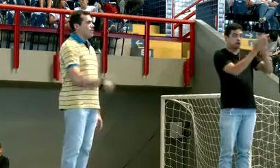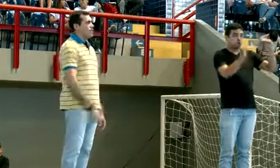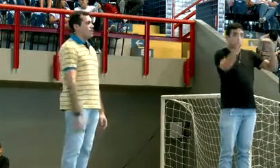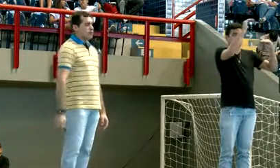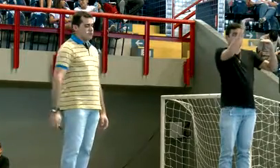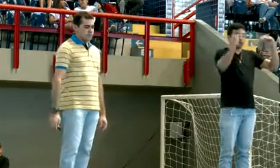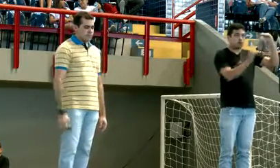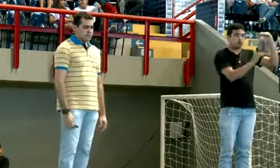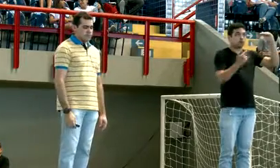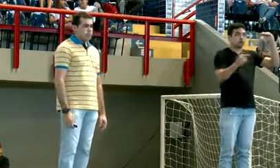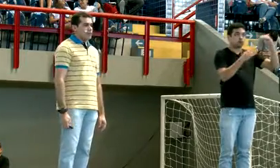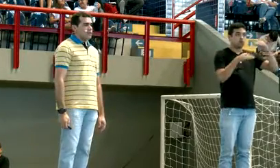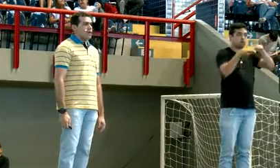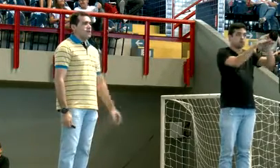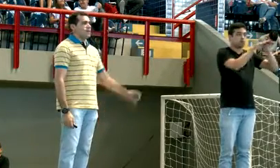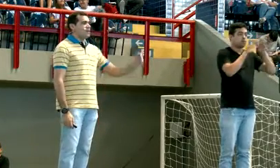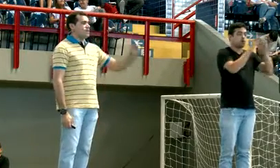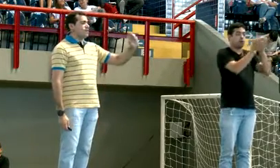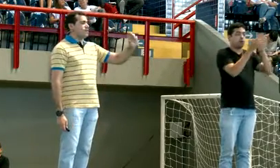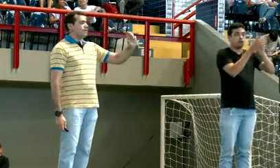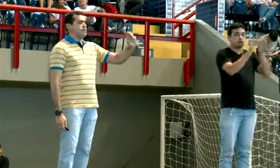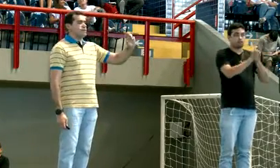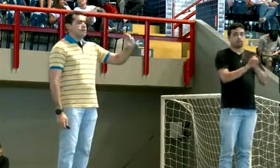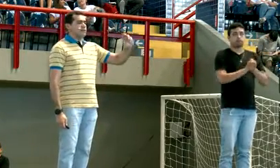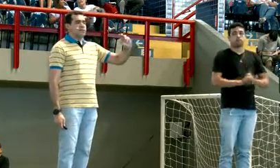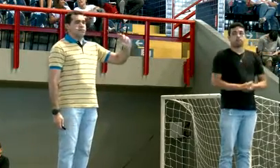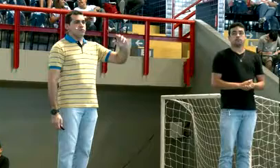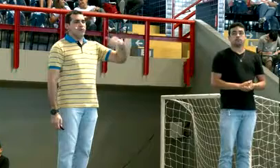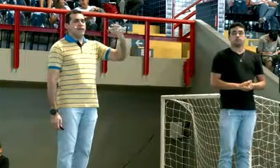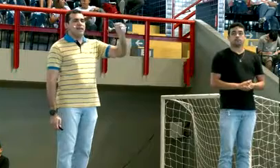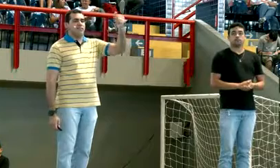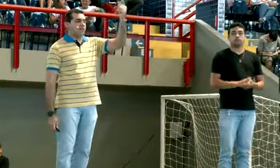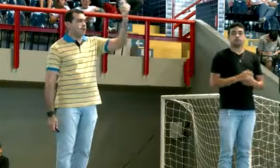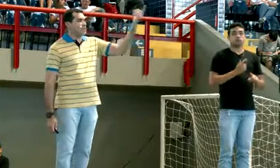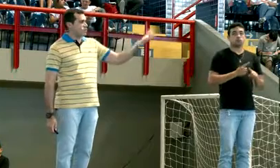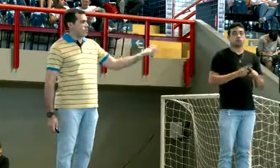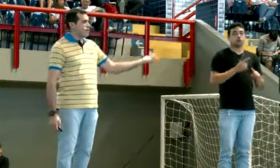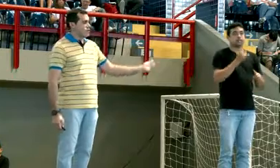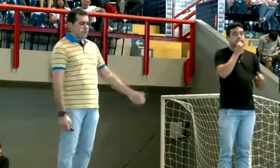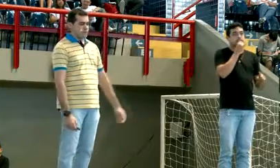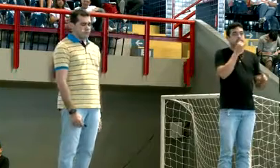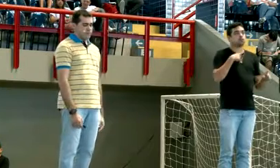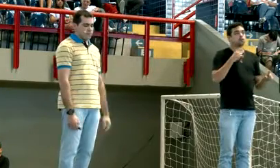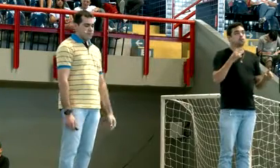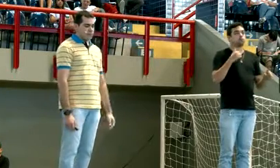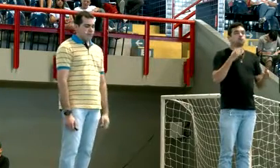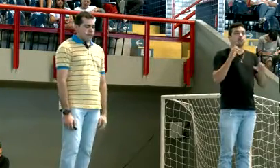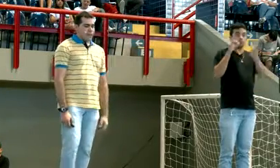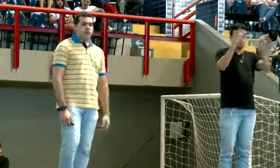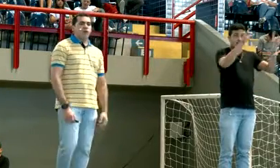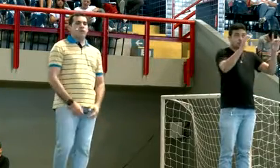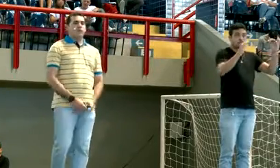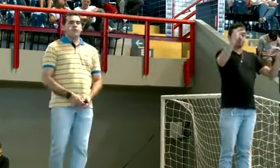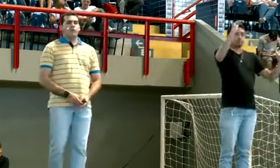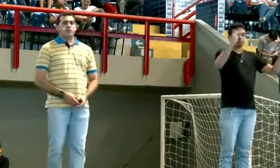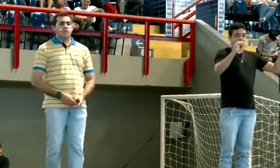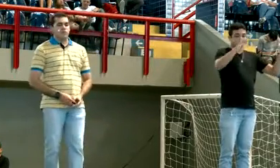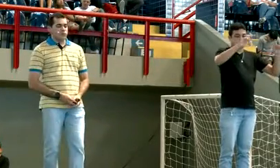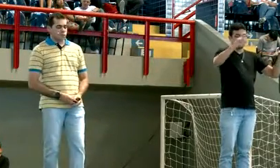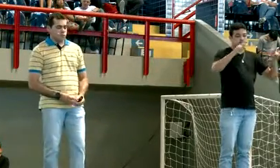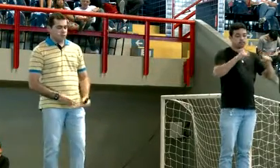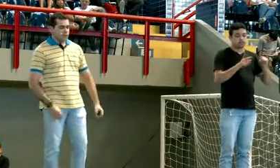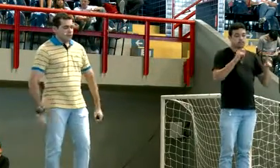nem arte inferior. Apesar de no mercado ter cotações diferentes. Pessoal, mudando um pouquinho